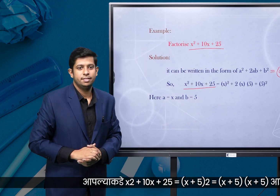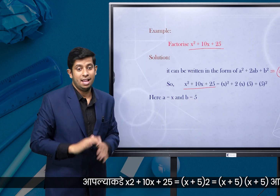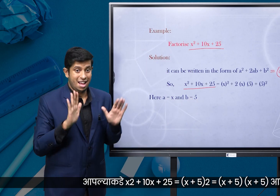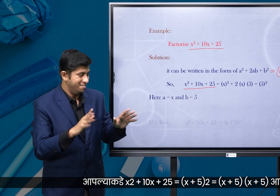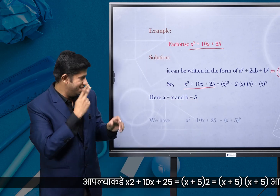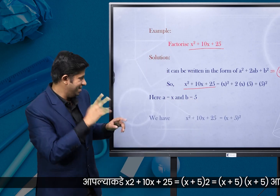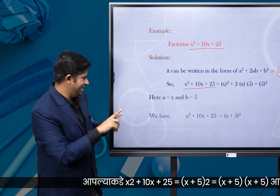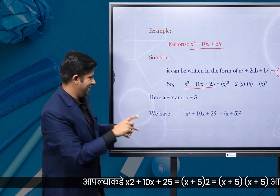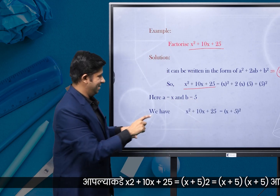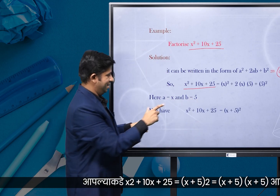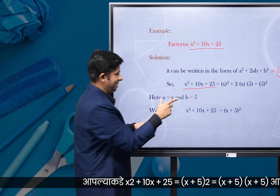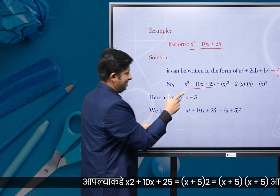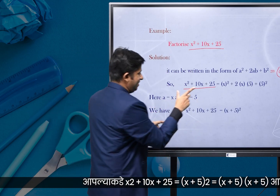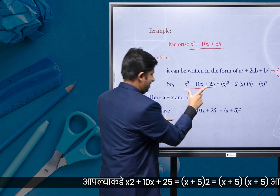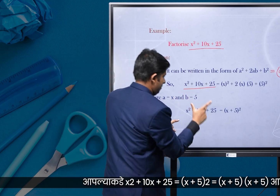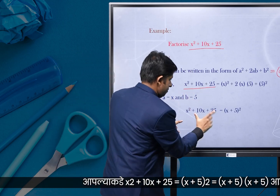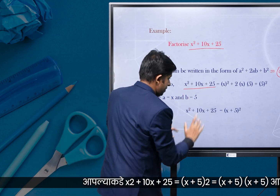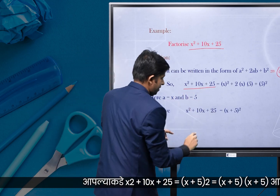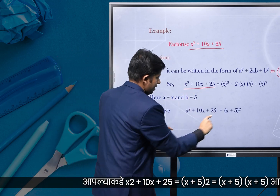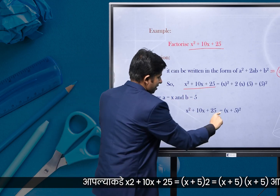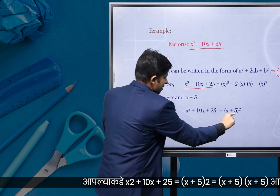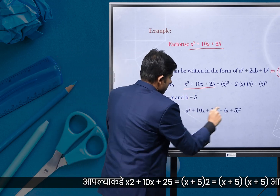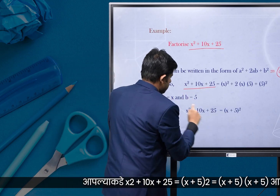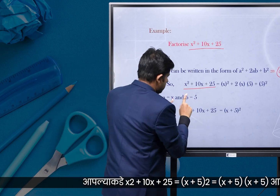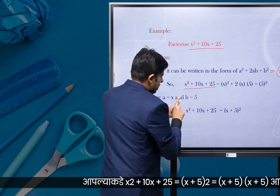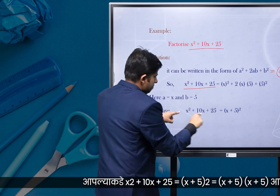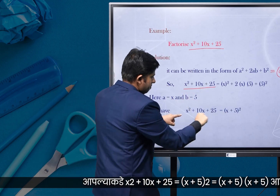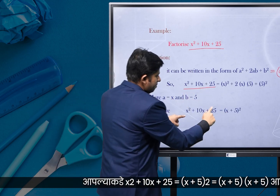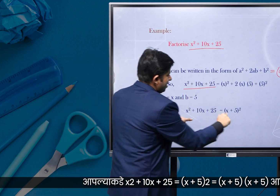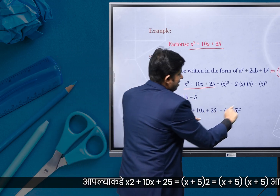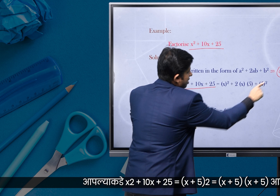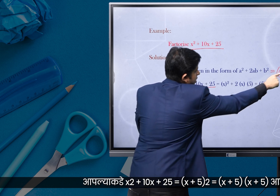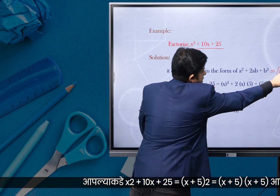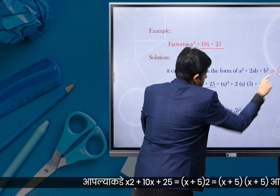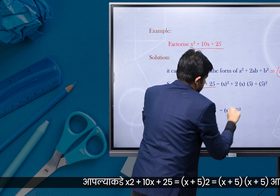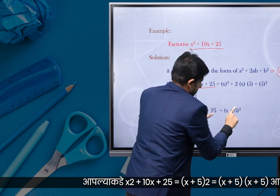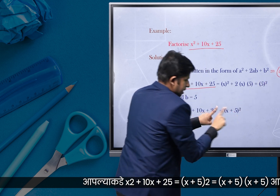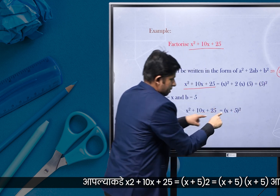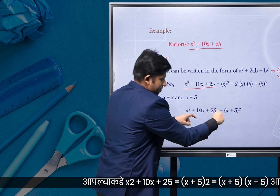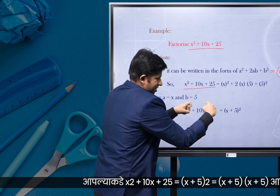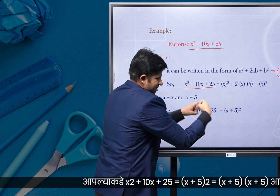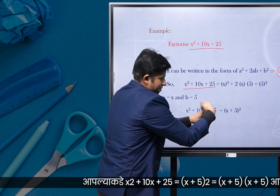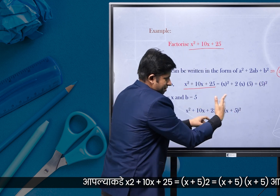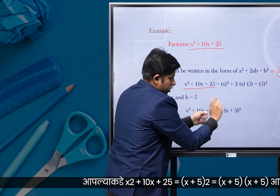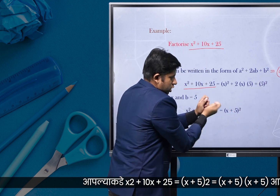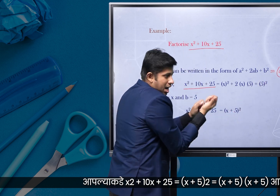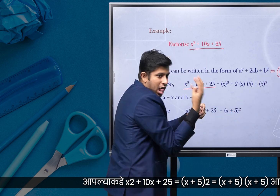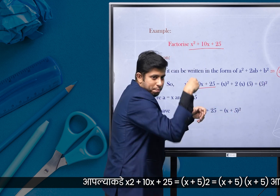आपल्याकडे x वर्ग अधिक 10x अधिक 25 बरोबर x अधिक 5 चा वर्ग